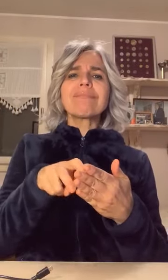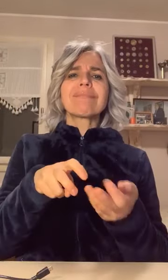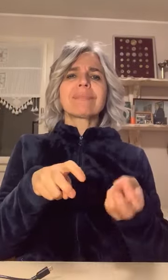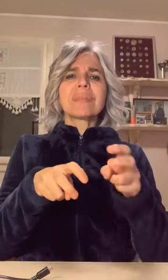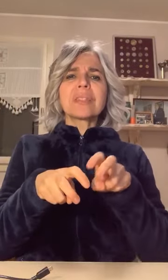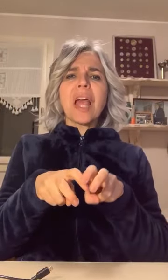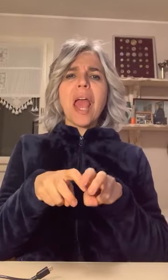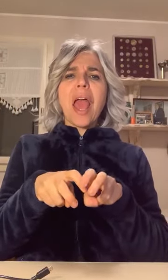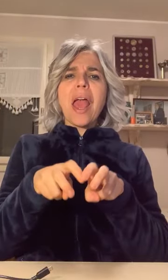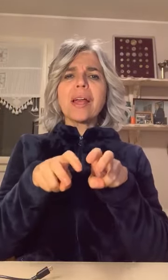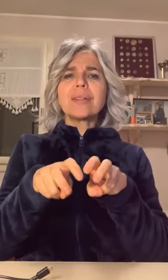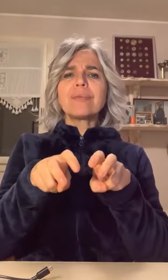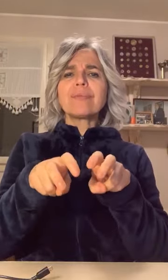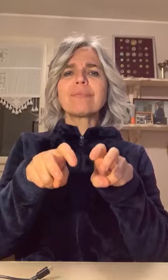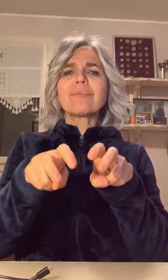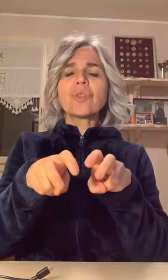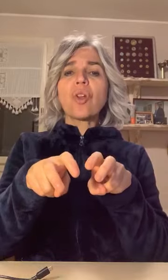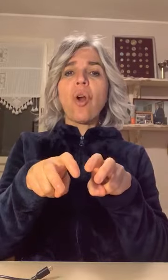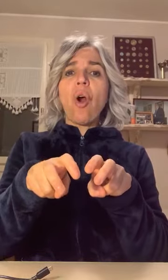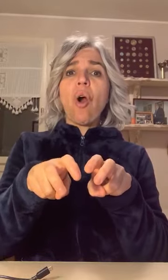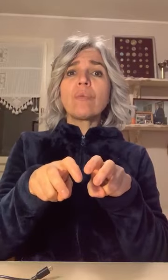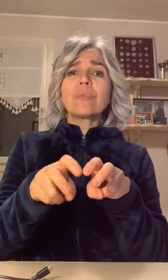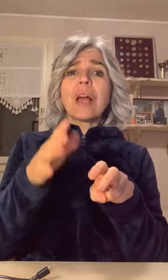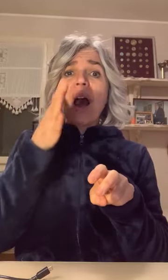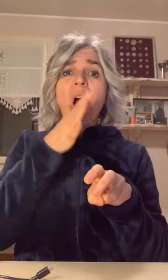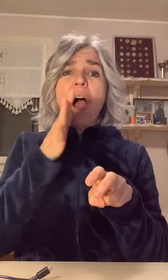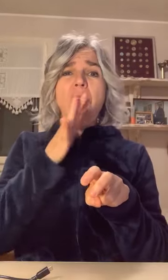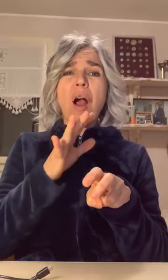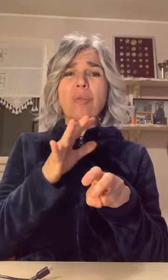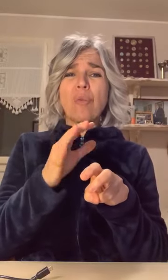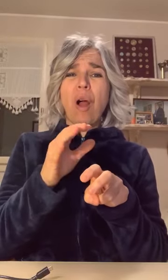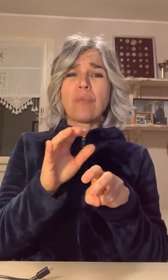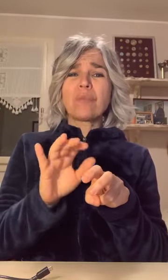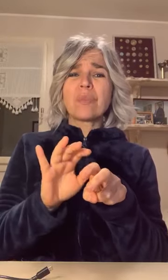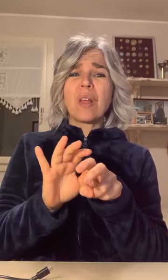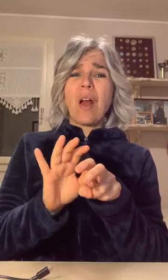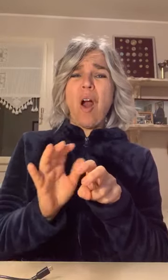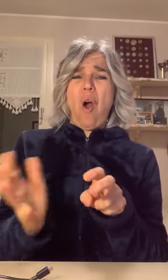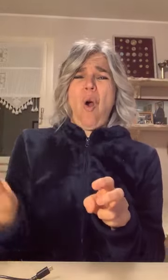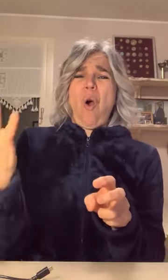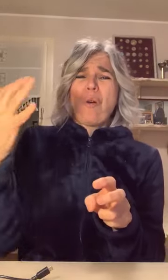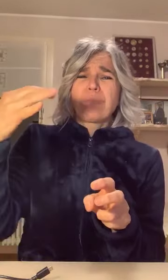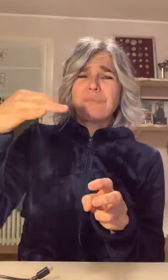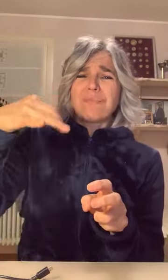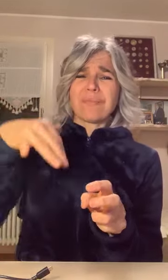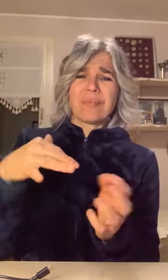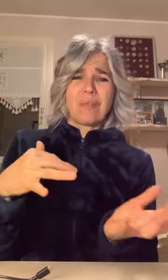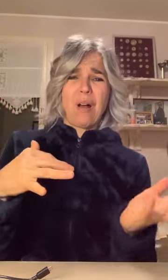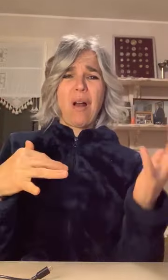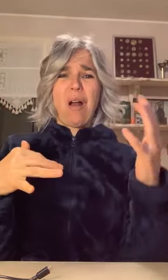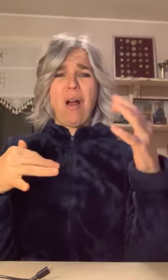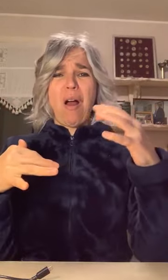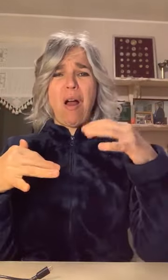le notizie ci travolgono e l'acqua inizia a entrare nella barca e noi ci sentiamo